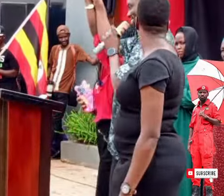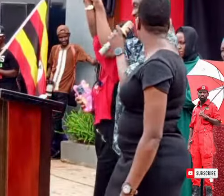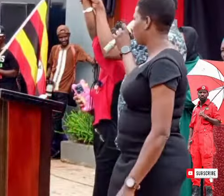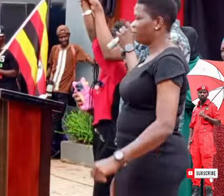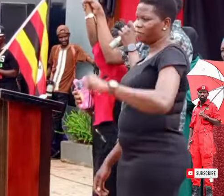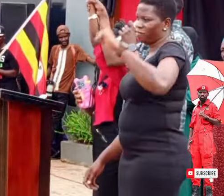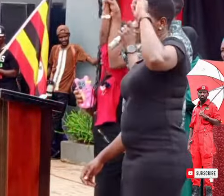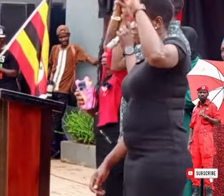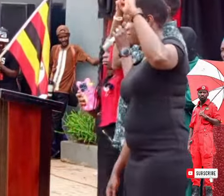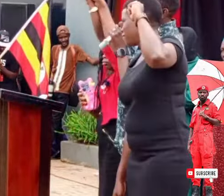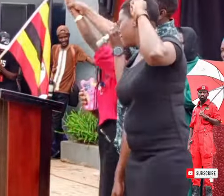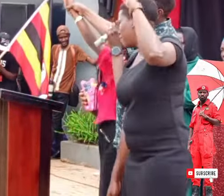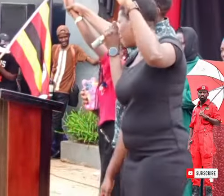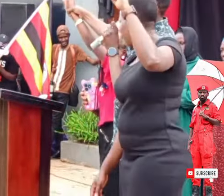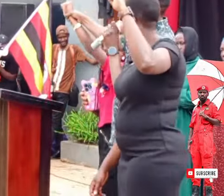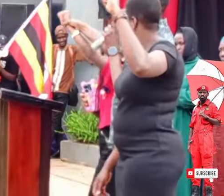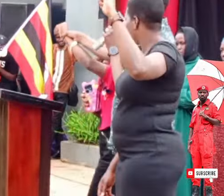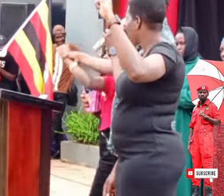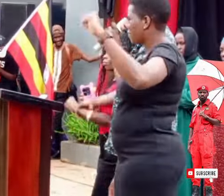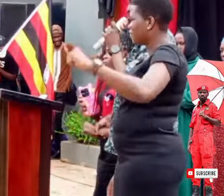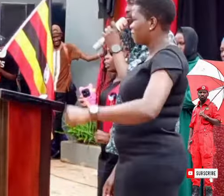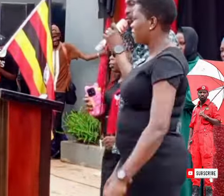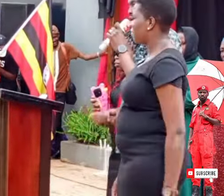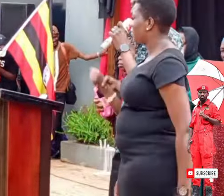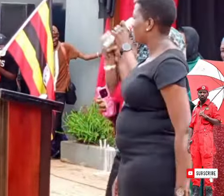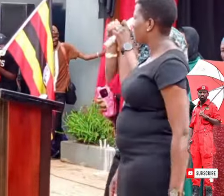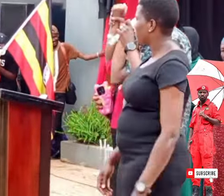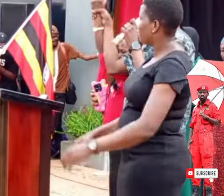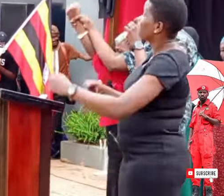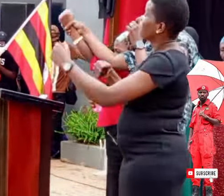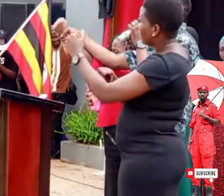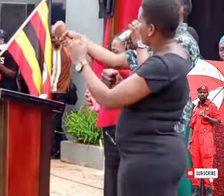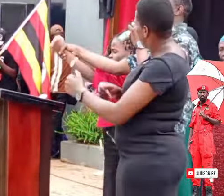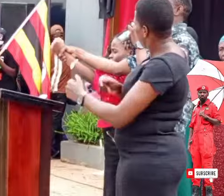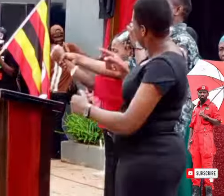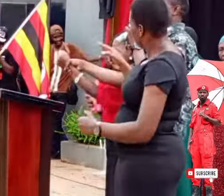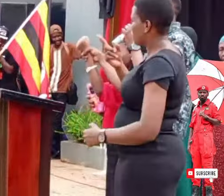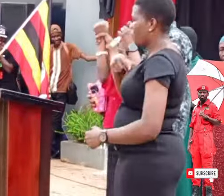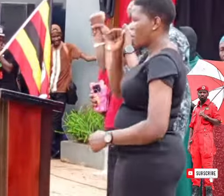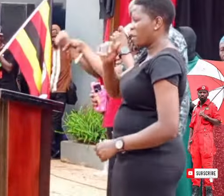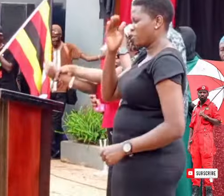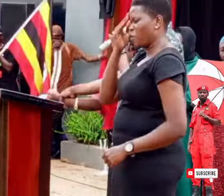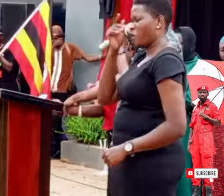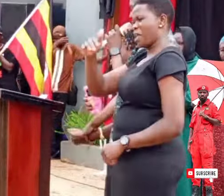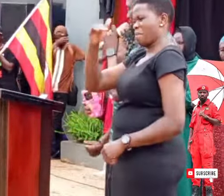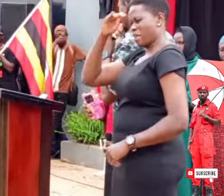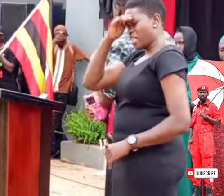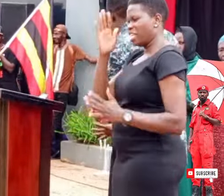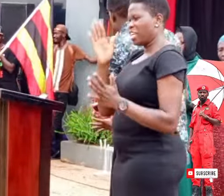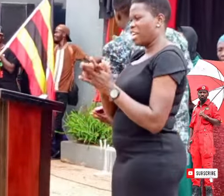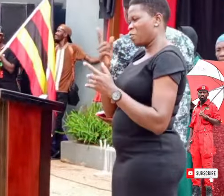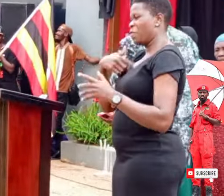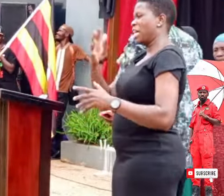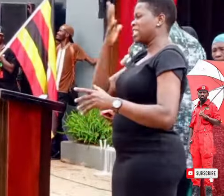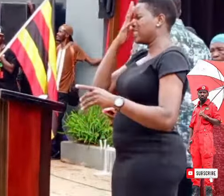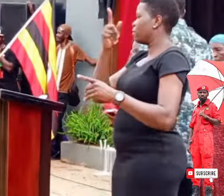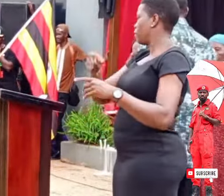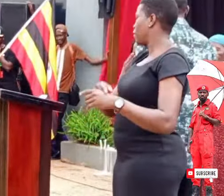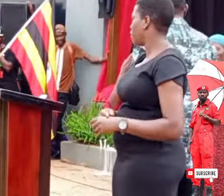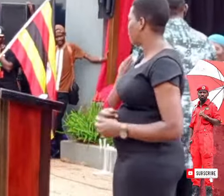people power our power muwagire omusirikale oyo tumumanye ate